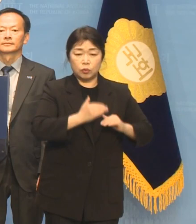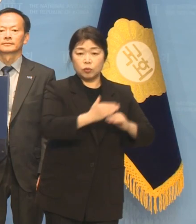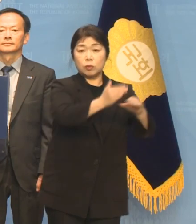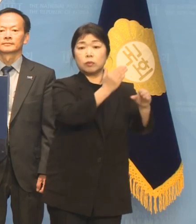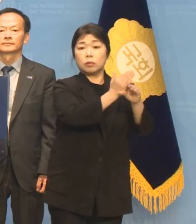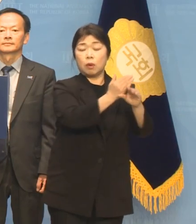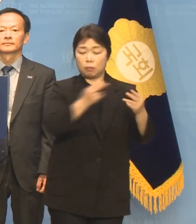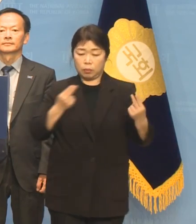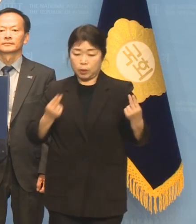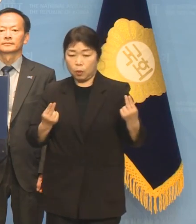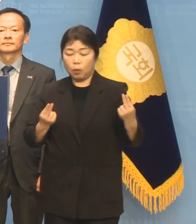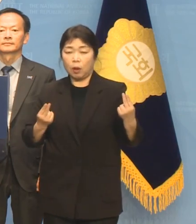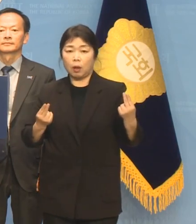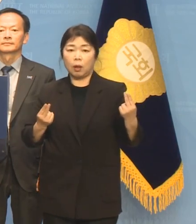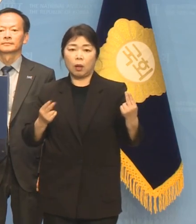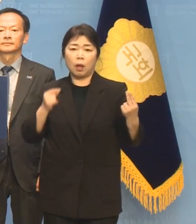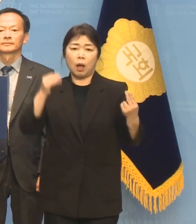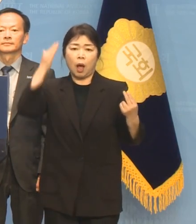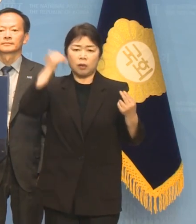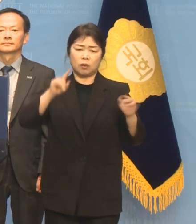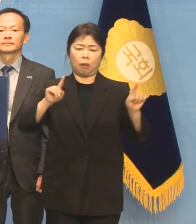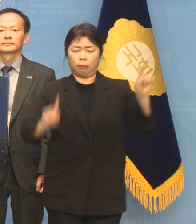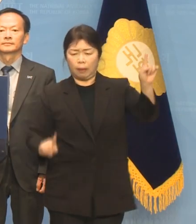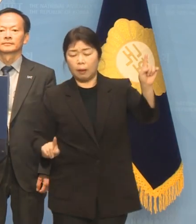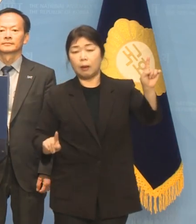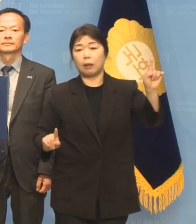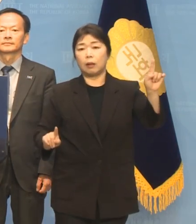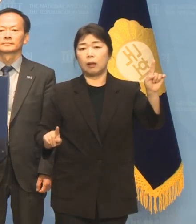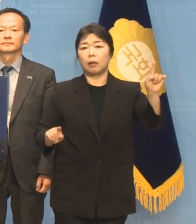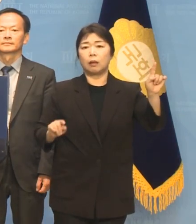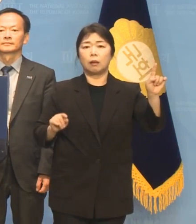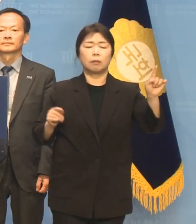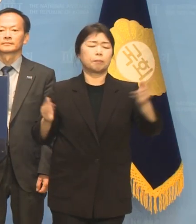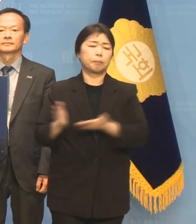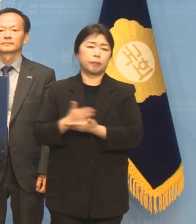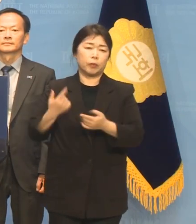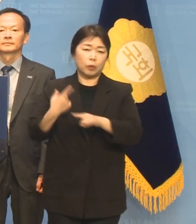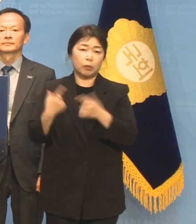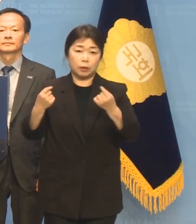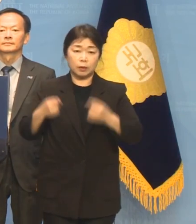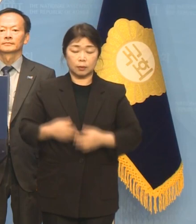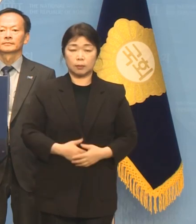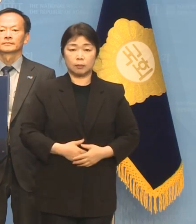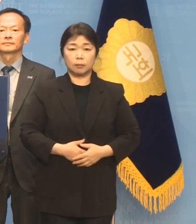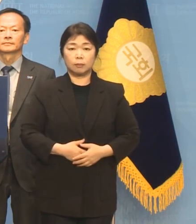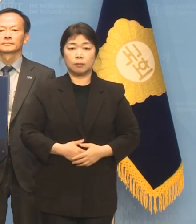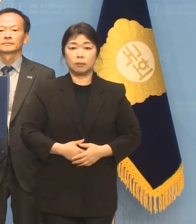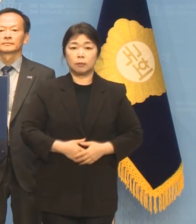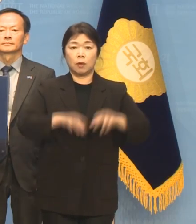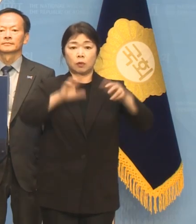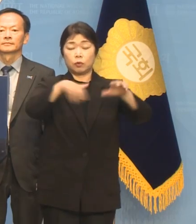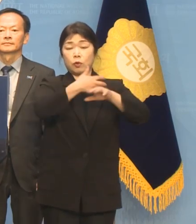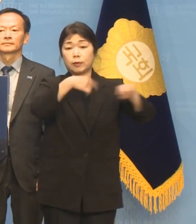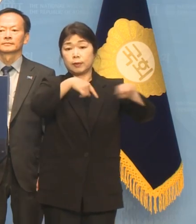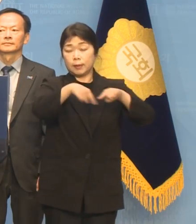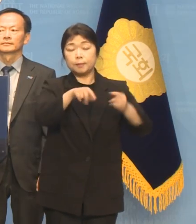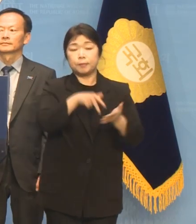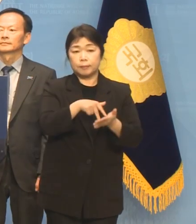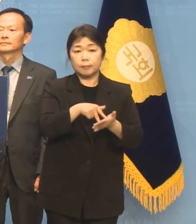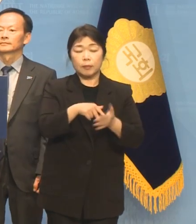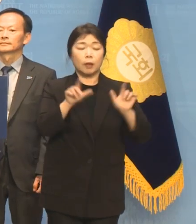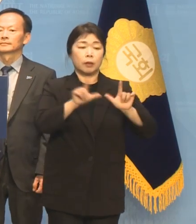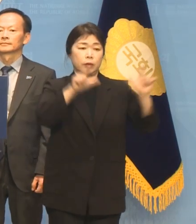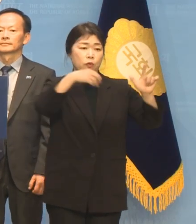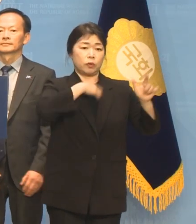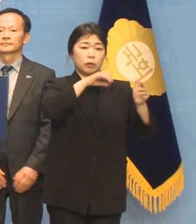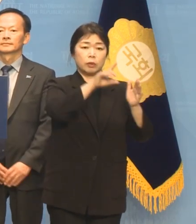너무나 큰 격차라 아니할 수 없습니다 조국 혁신당 기기 시대 윤